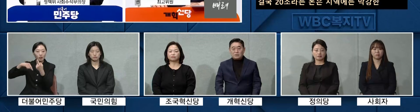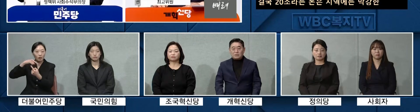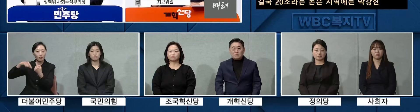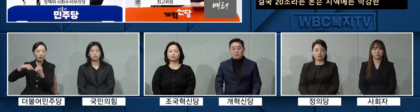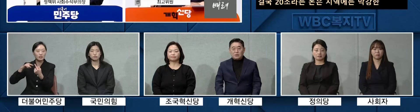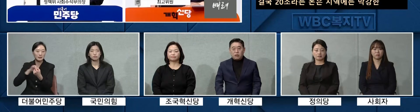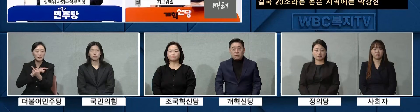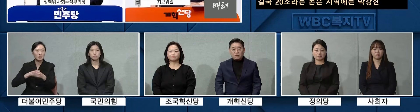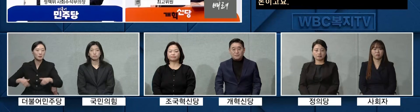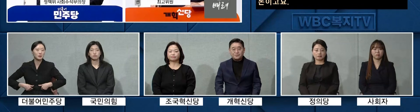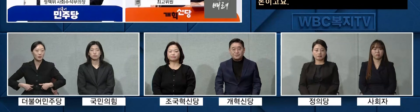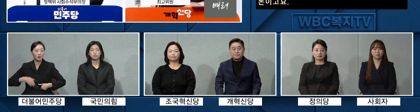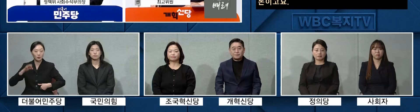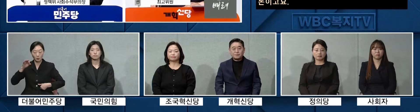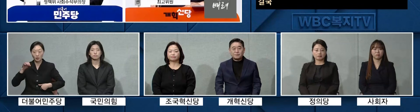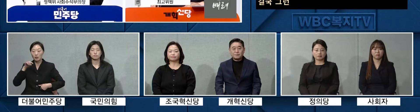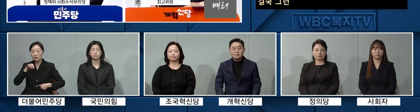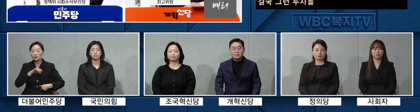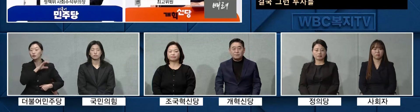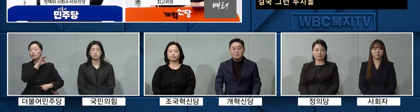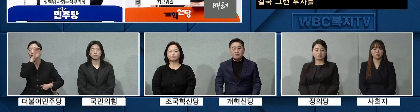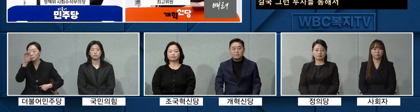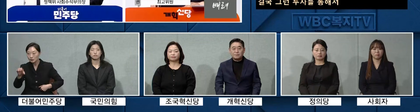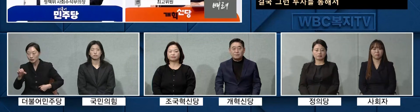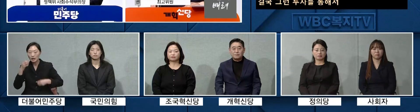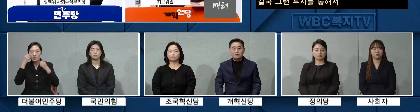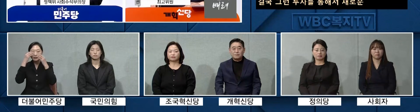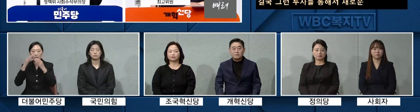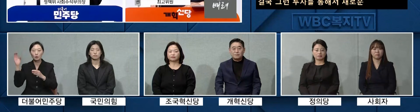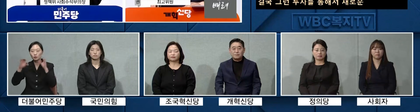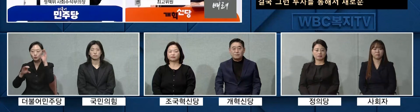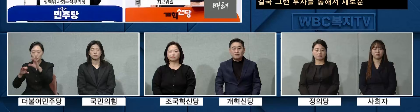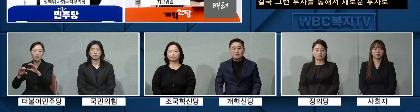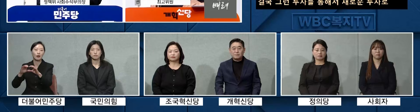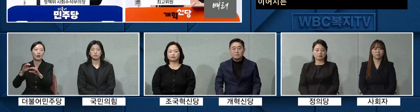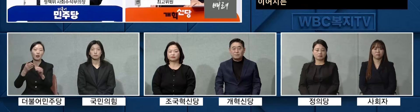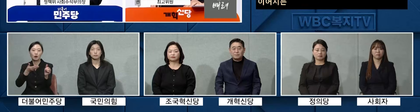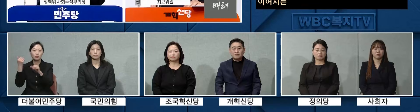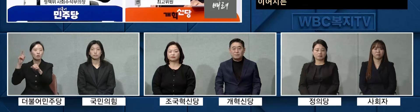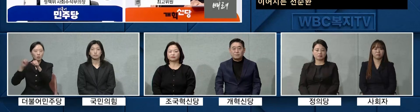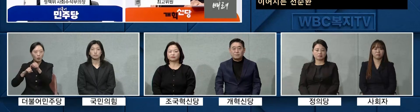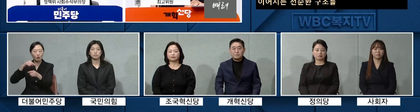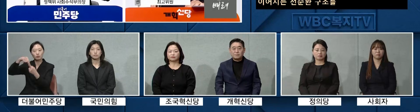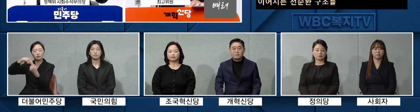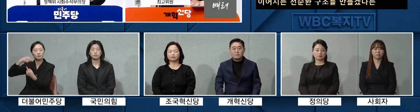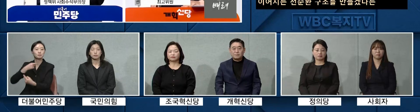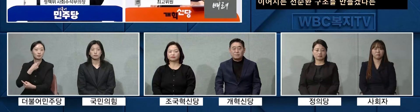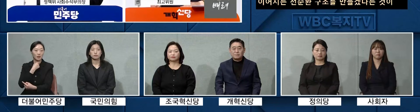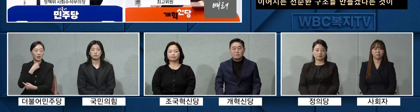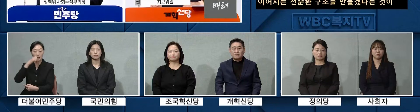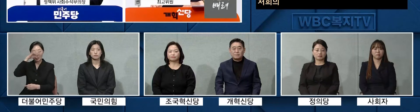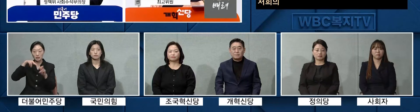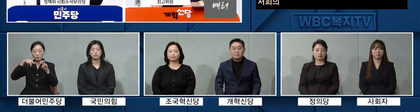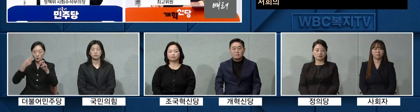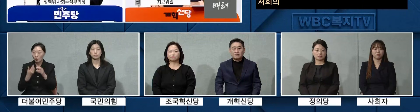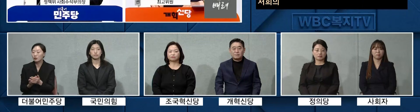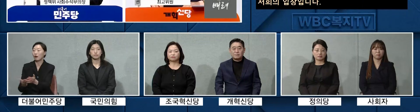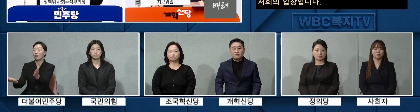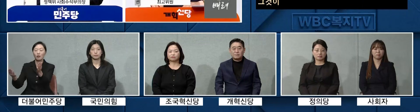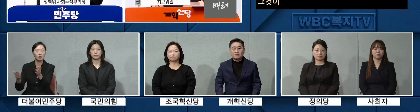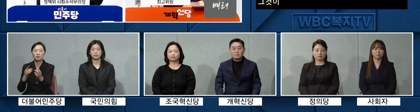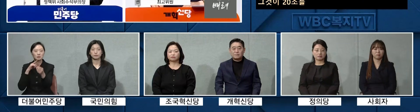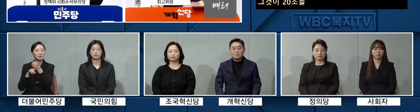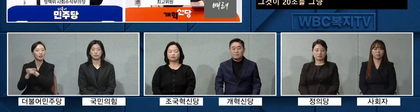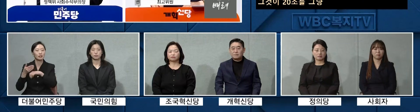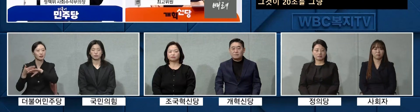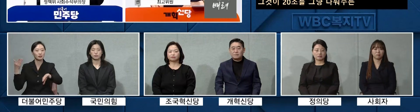통해서 새로운 투자로 이어지는 선순환 구조를 만들겠다라는 것이 저희들의 입장입니다. 그것이 20조를 그냥 나눠주는 돈이 아니지 않습니까? 결국